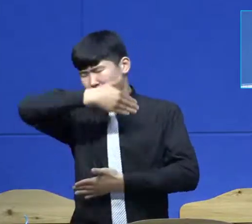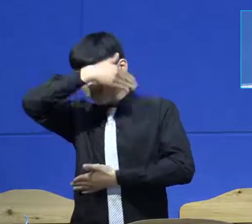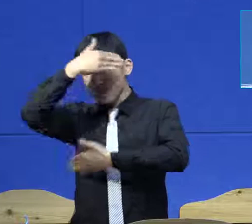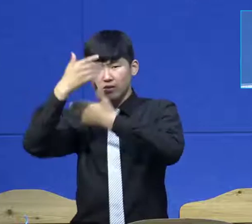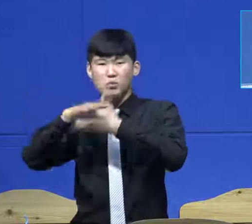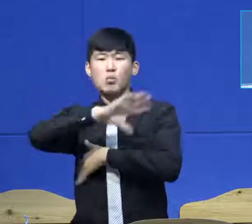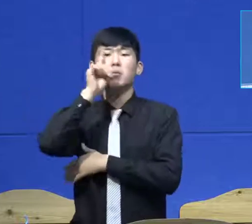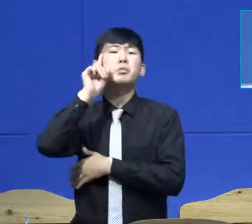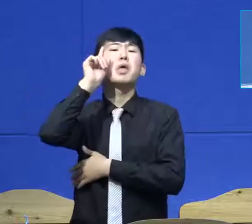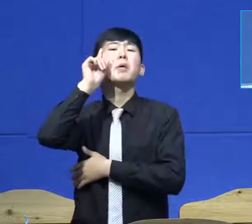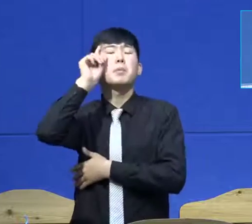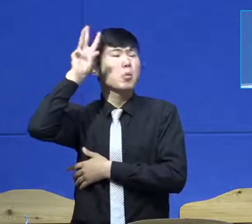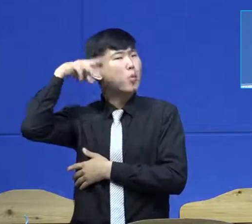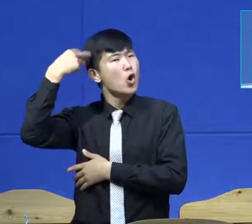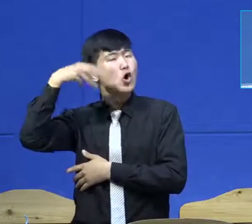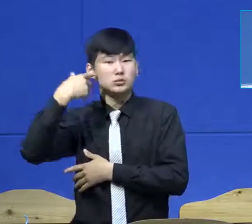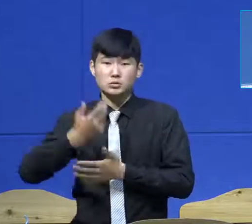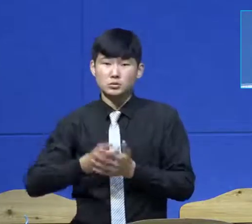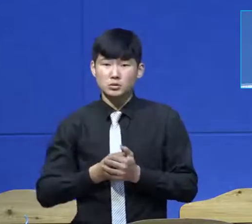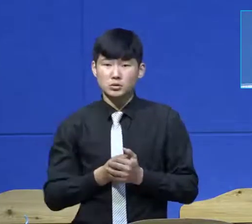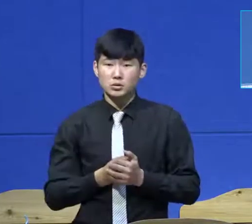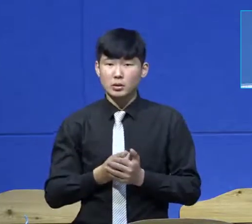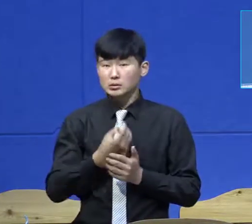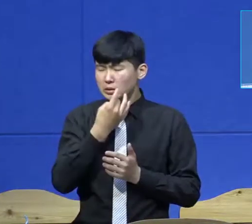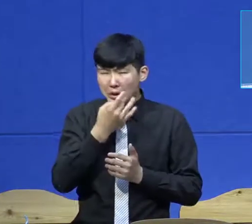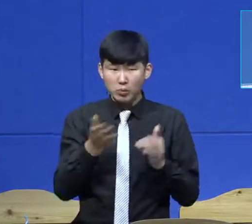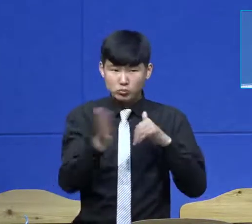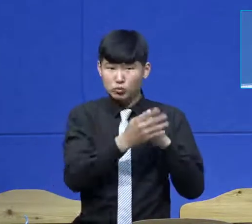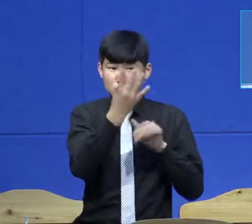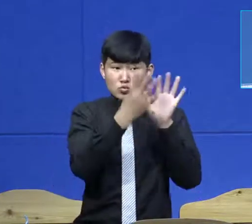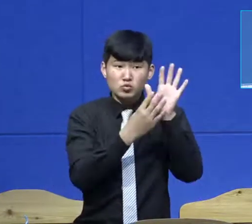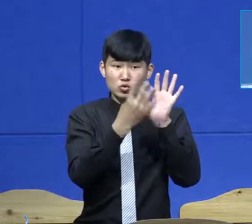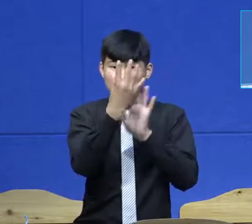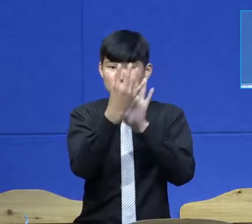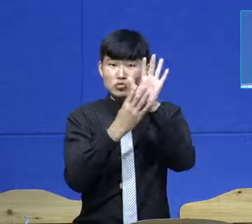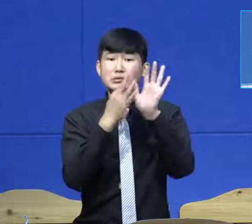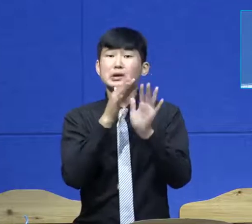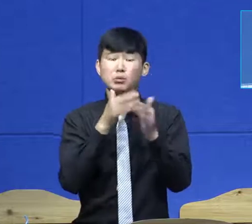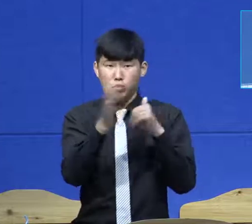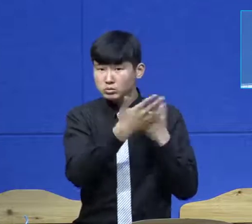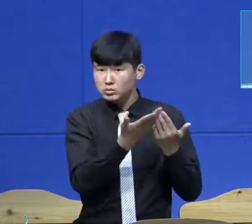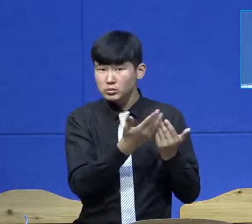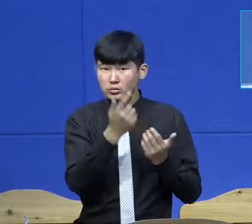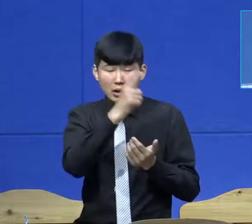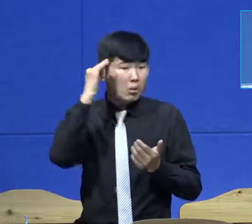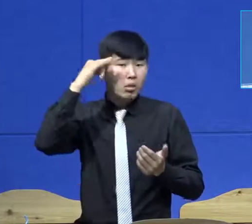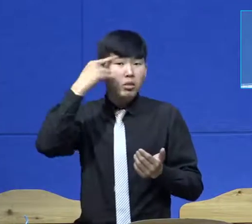Дэмий зүйлийг мөрөөдсөн. Бүр ч илүү ихт өгсөн. 49-д өгсөн юм чинь. Хичнээн монхог